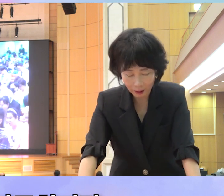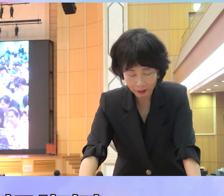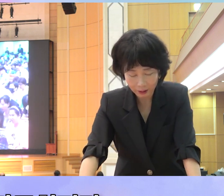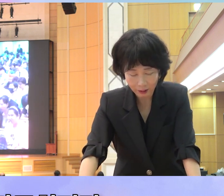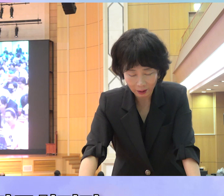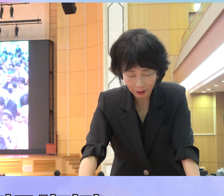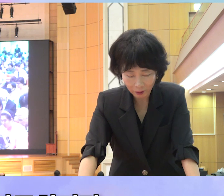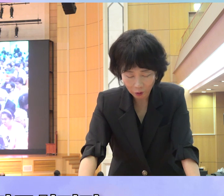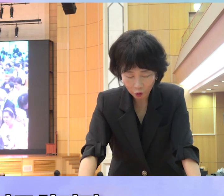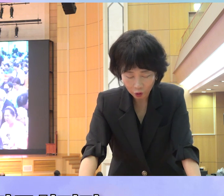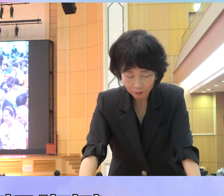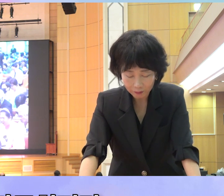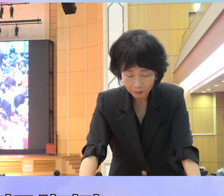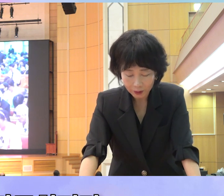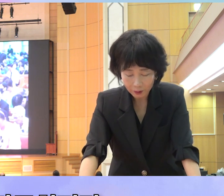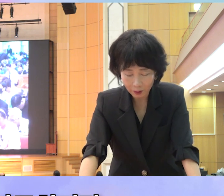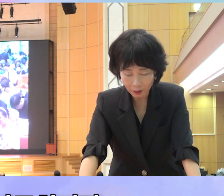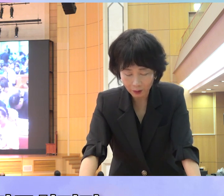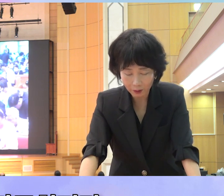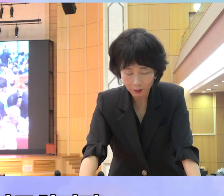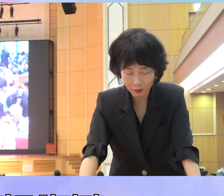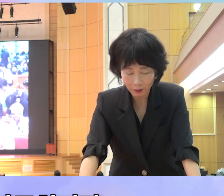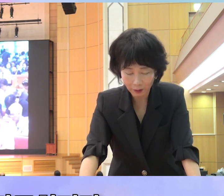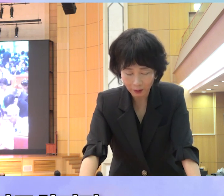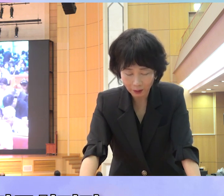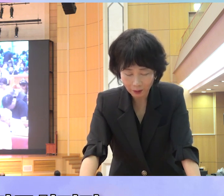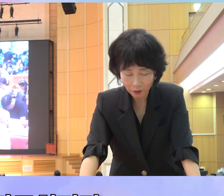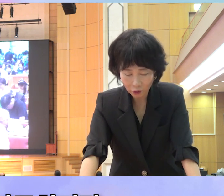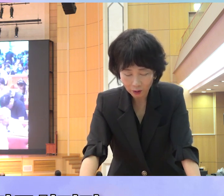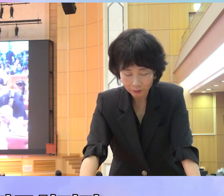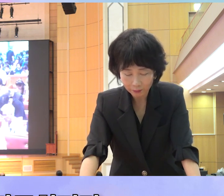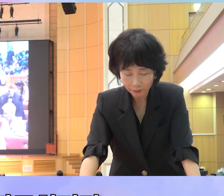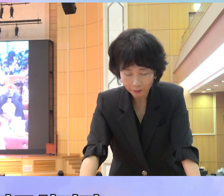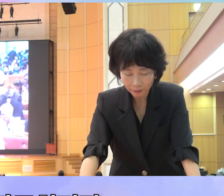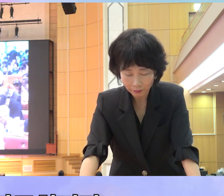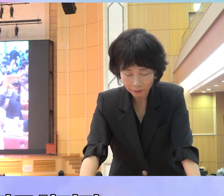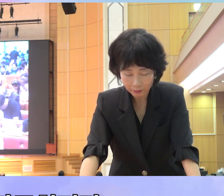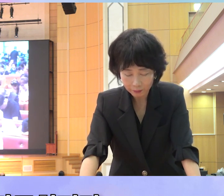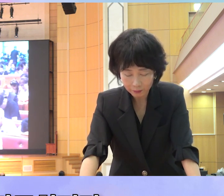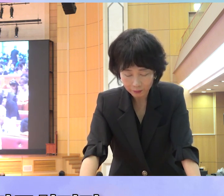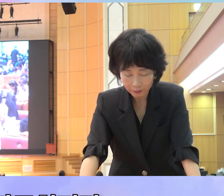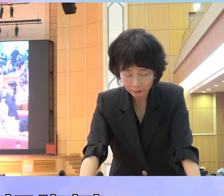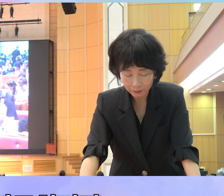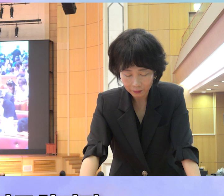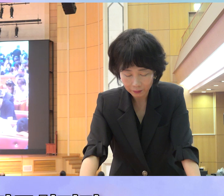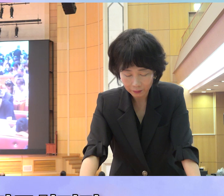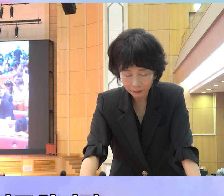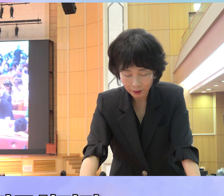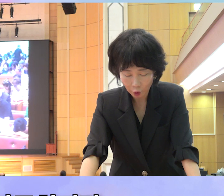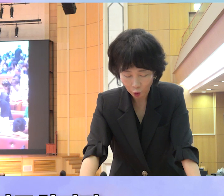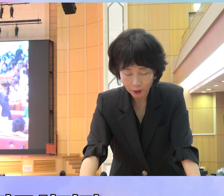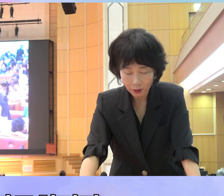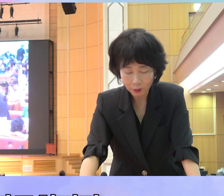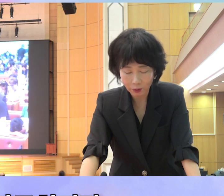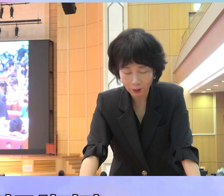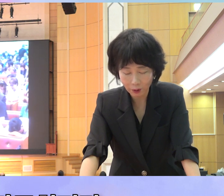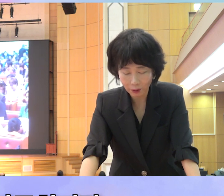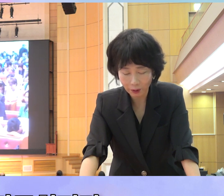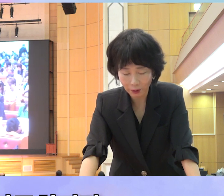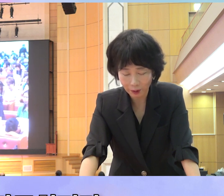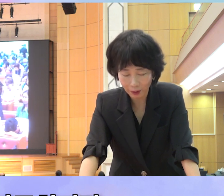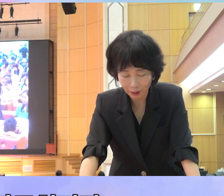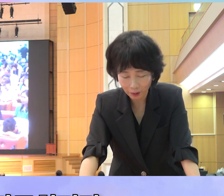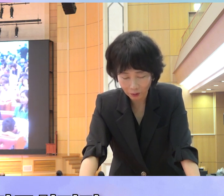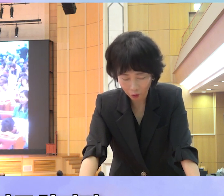서로 비판과 지적은 잘하는데 긍휼함으로 바라보는 것은 우리가 못합니다. 그래서 오늘 말씀처럼 예수님을 닮아서 우리가